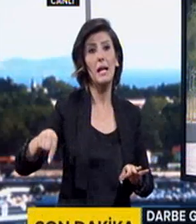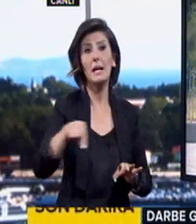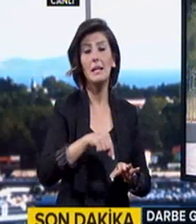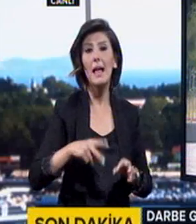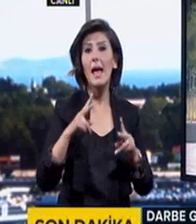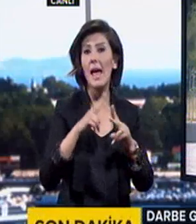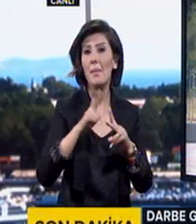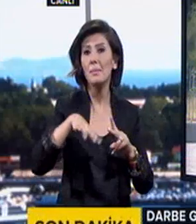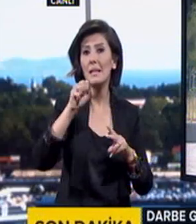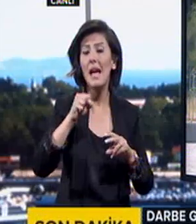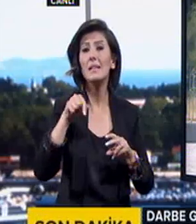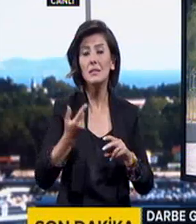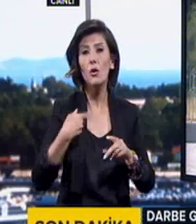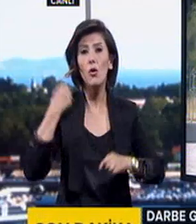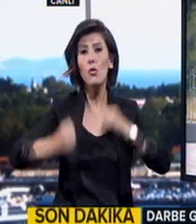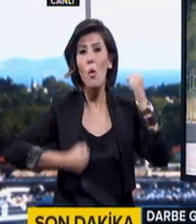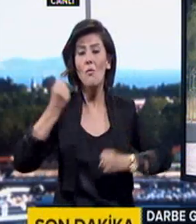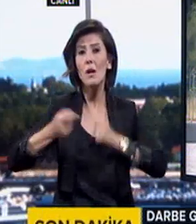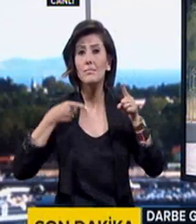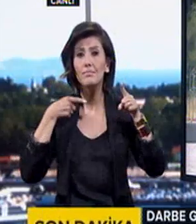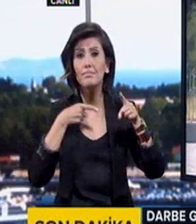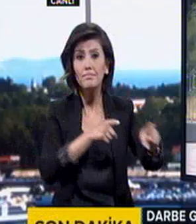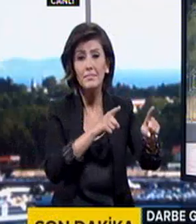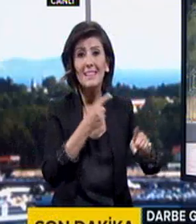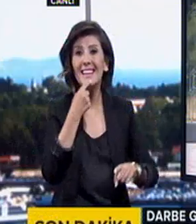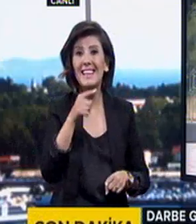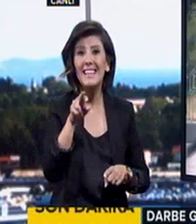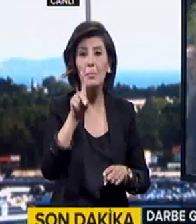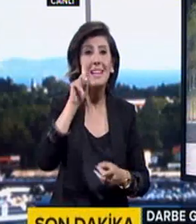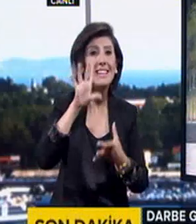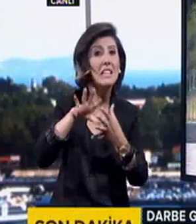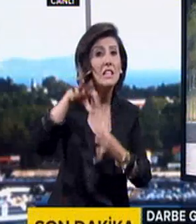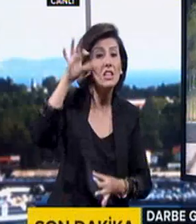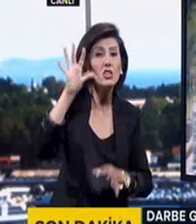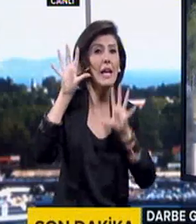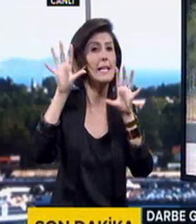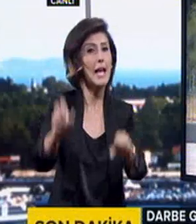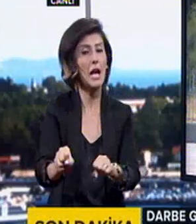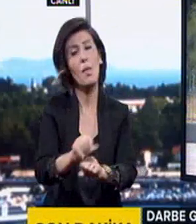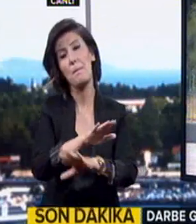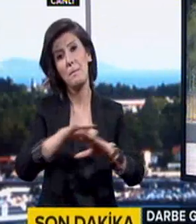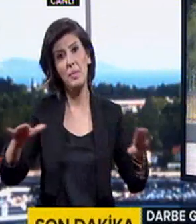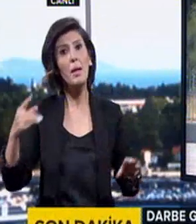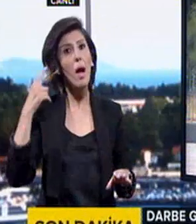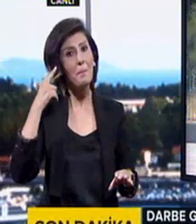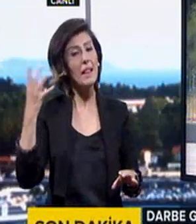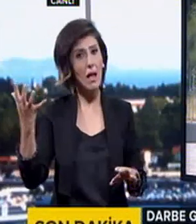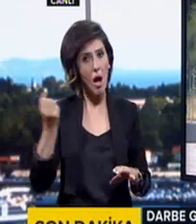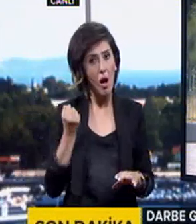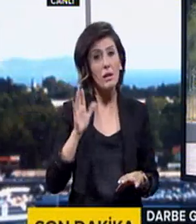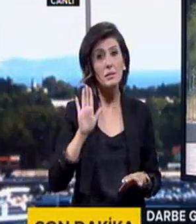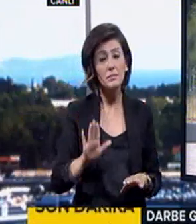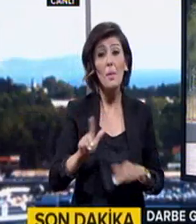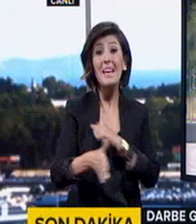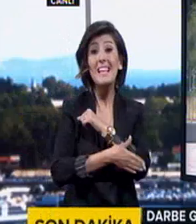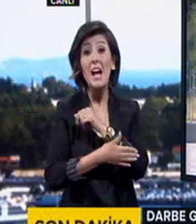emniyet güçleri kovalamaya başladılar şahsı. Belirttiğimiz gibi bir kişinin yakalandığı bilgisi var elimizde ama bölgede